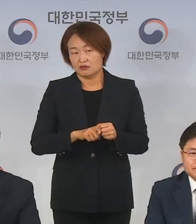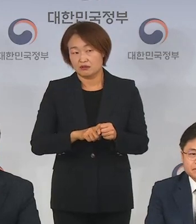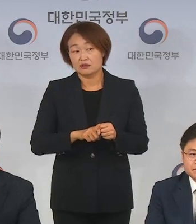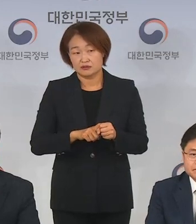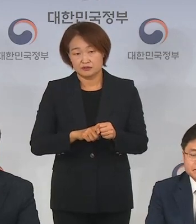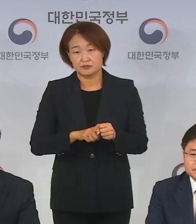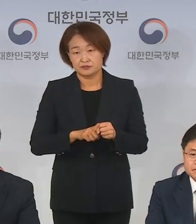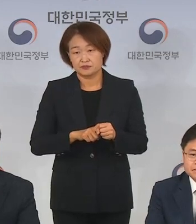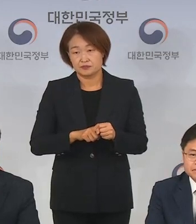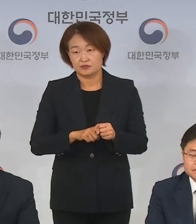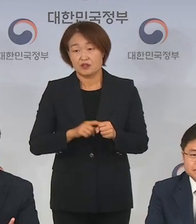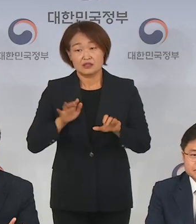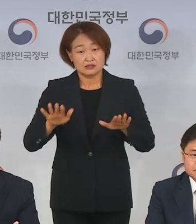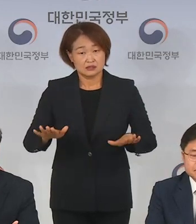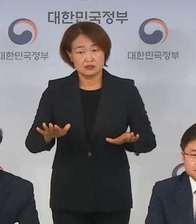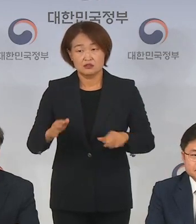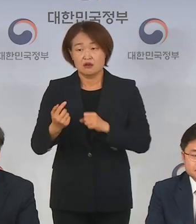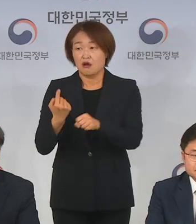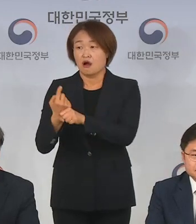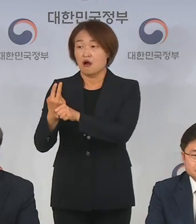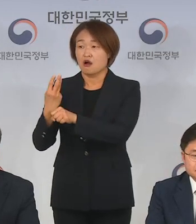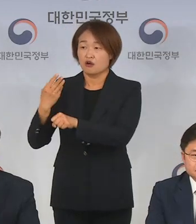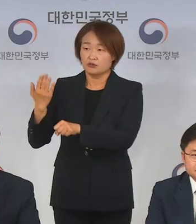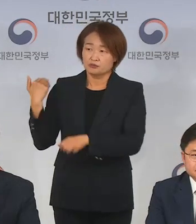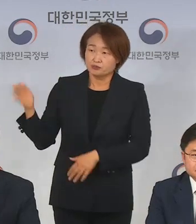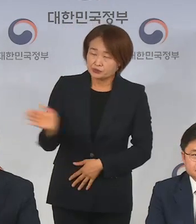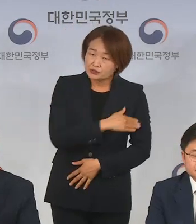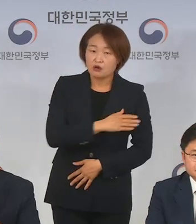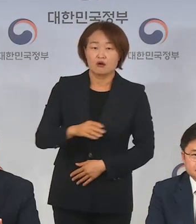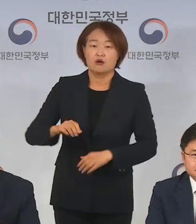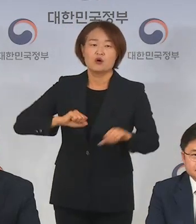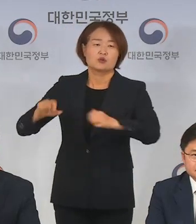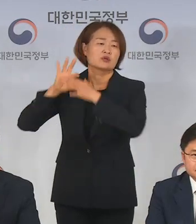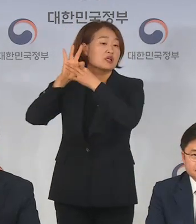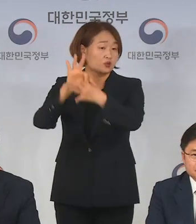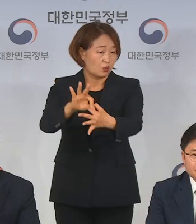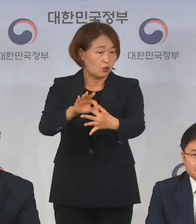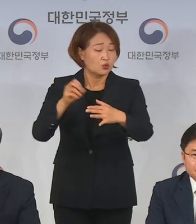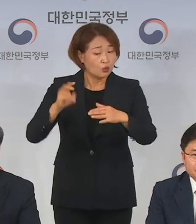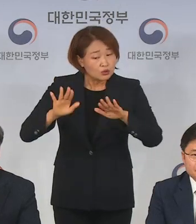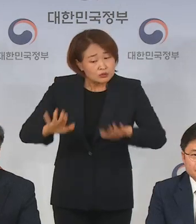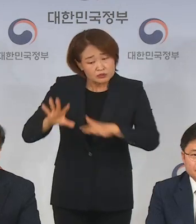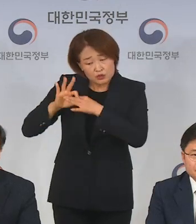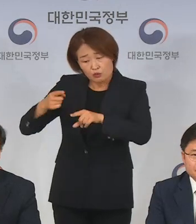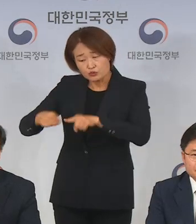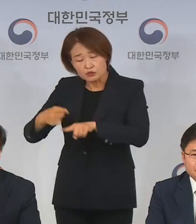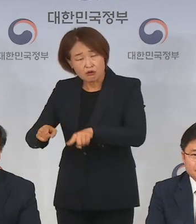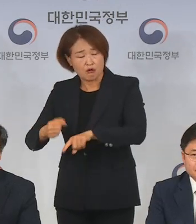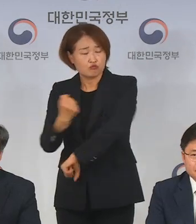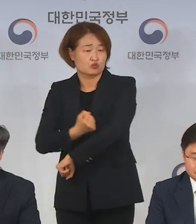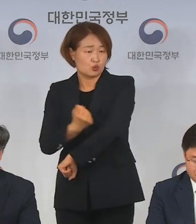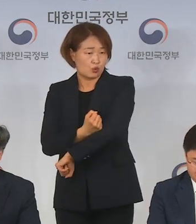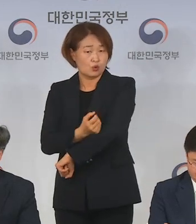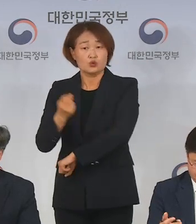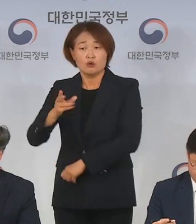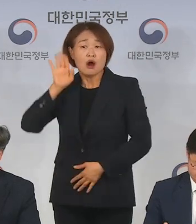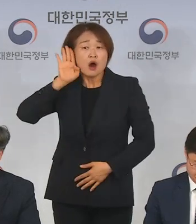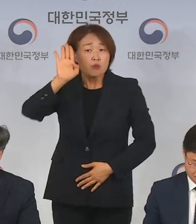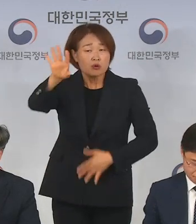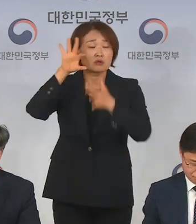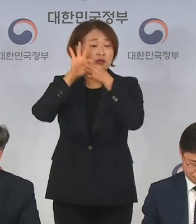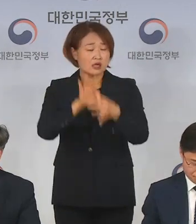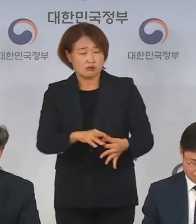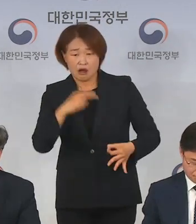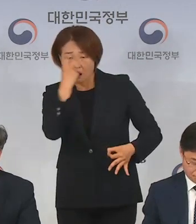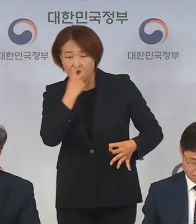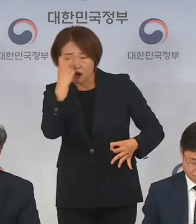지금 전문가들이 활동을 하고 있었고 지금도 그걸 분석을 하고 있고 또 앞으로도 계속 사후 모니터링